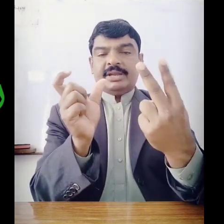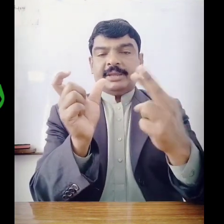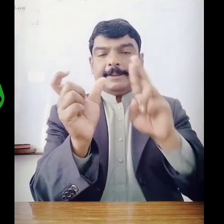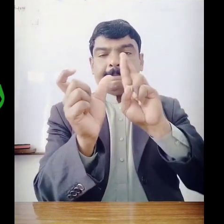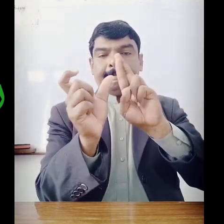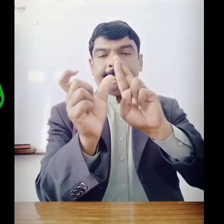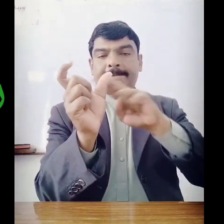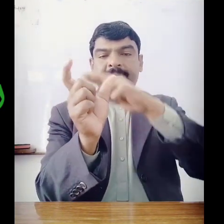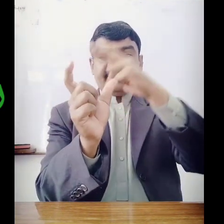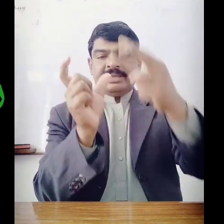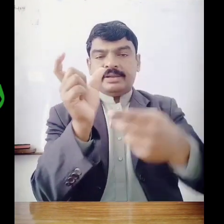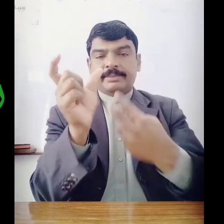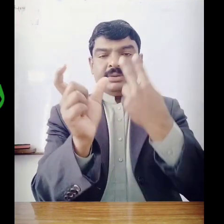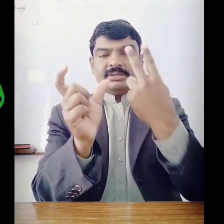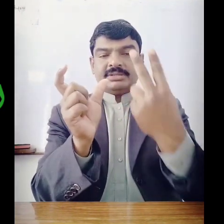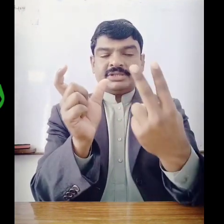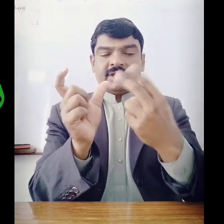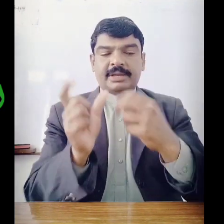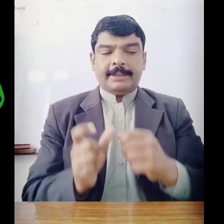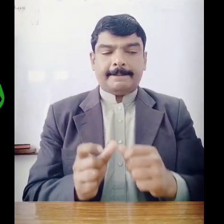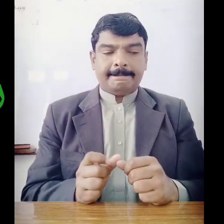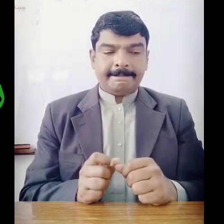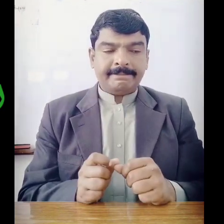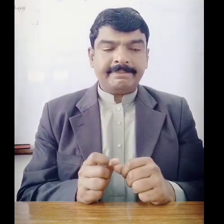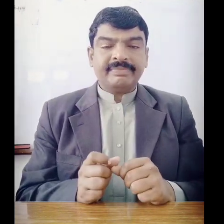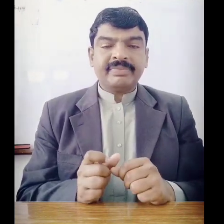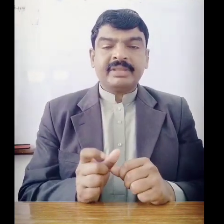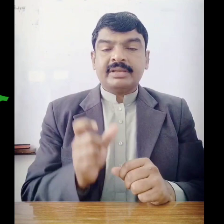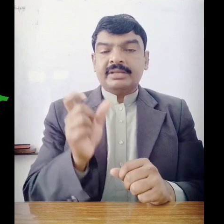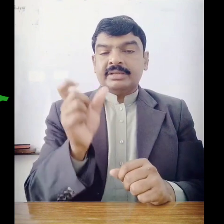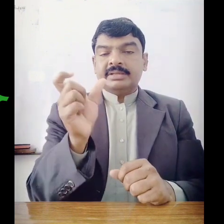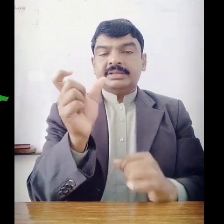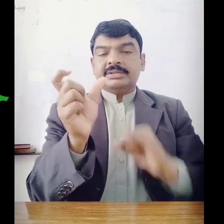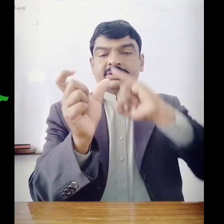रबियुल सानी, रबियुल सानी।